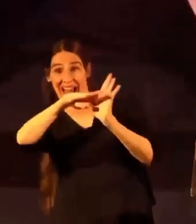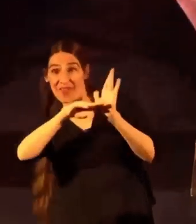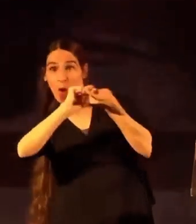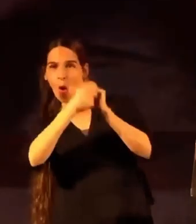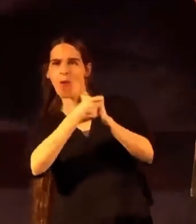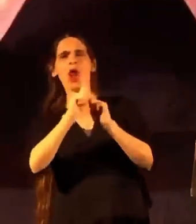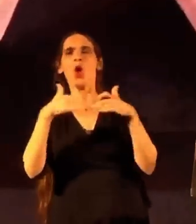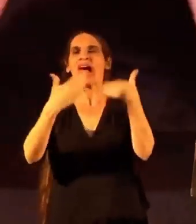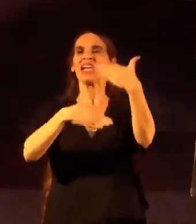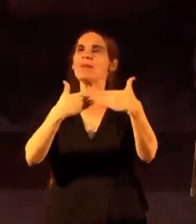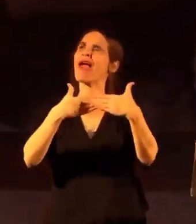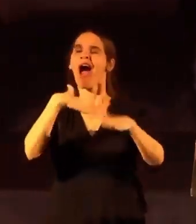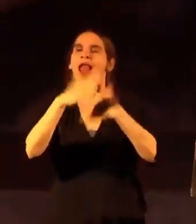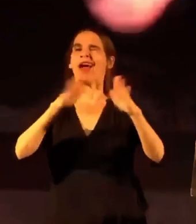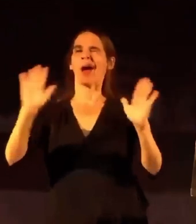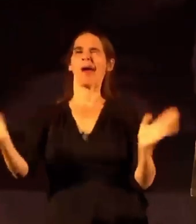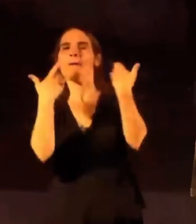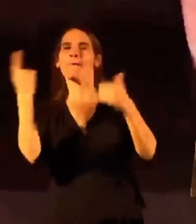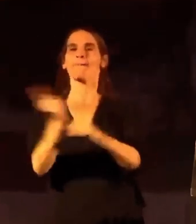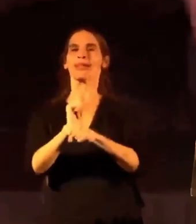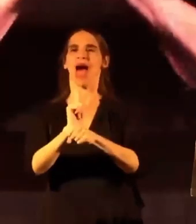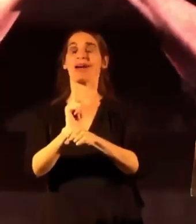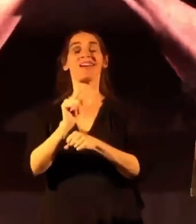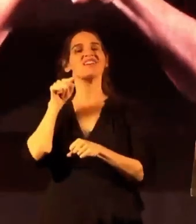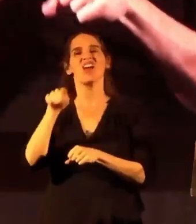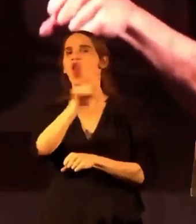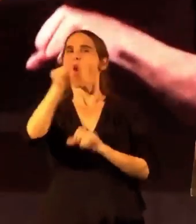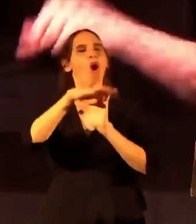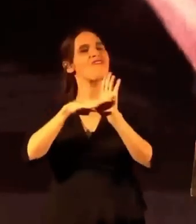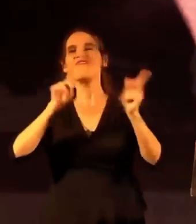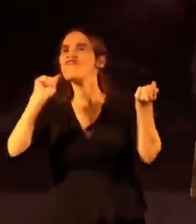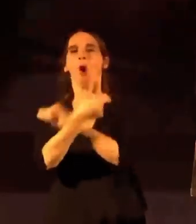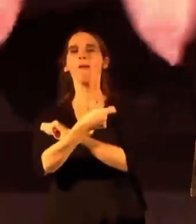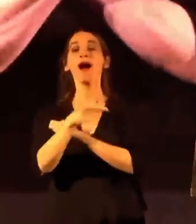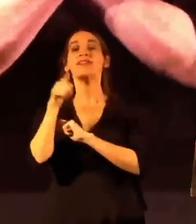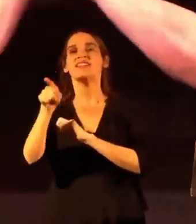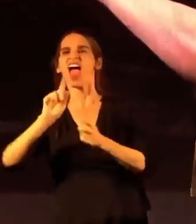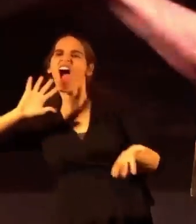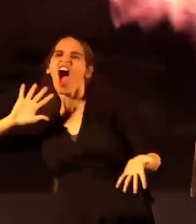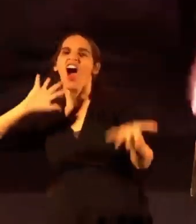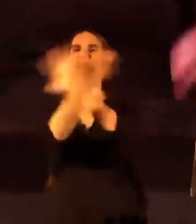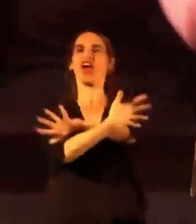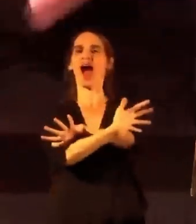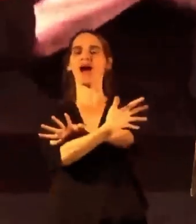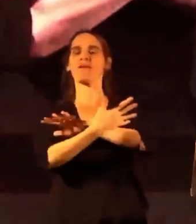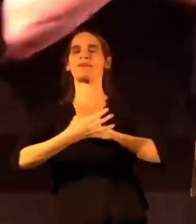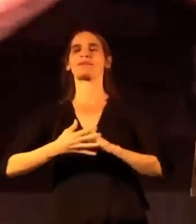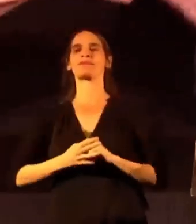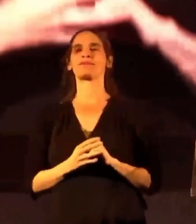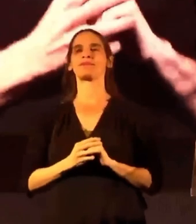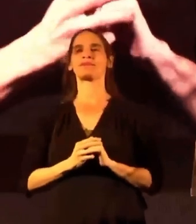לא מקדמים בהליך בזק. זו לא רפורמה, זו הפיכה.